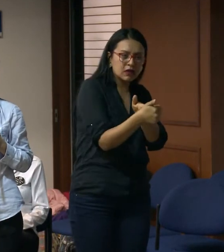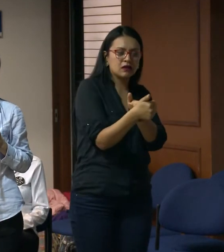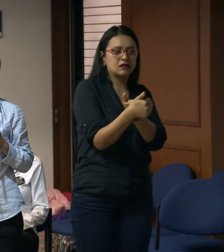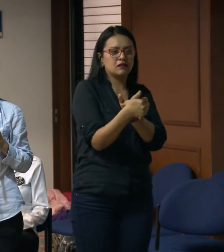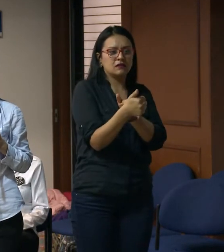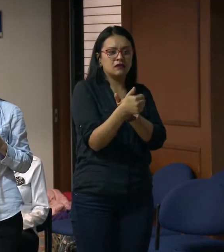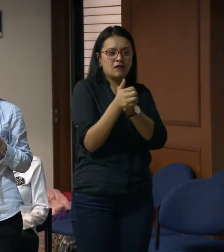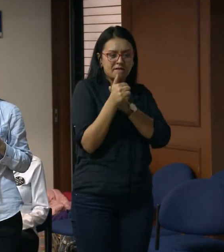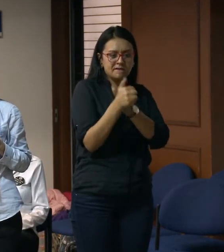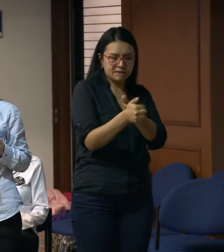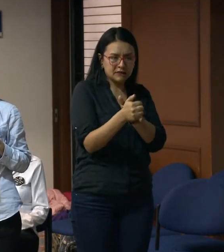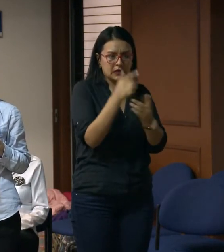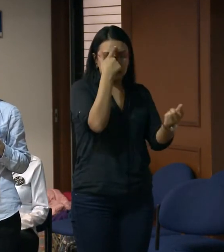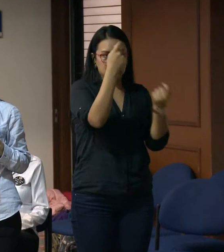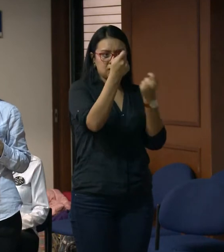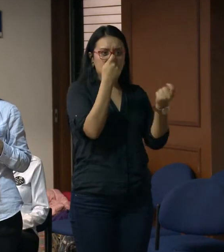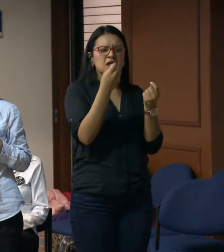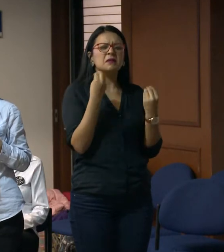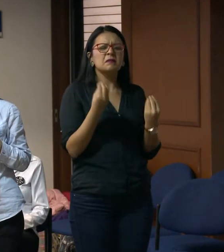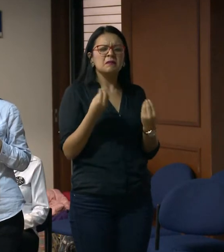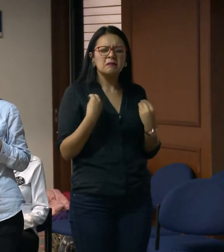se llevaron a cabo unas estrategias